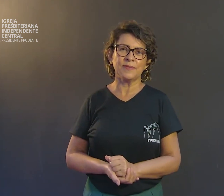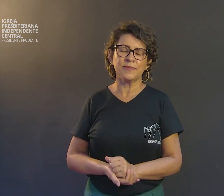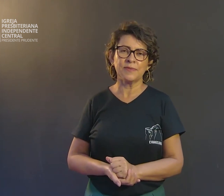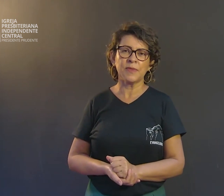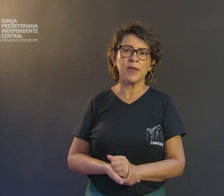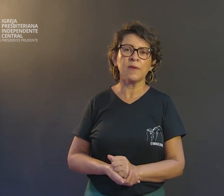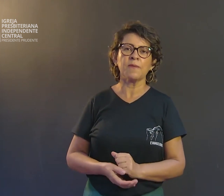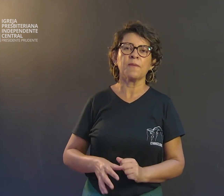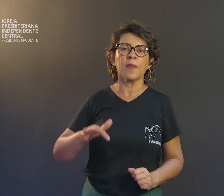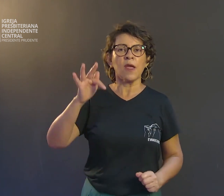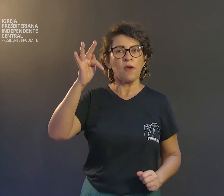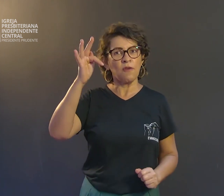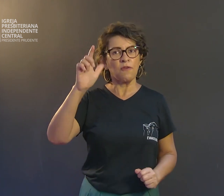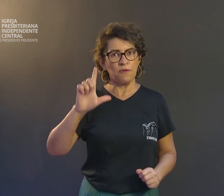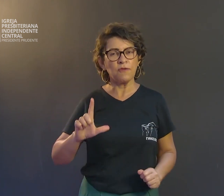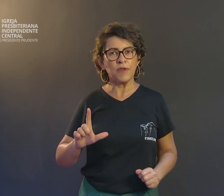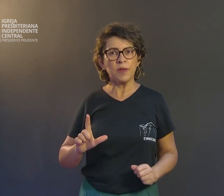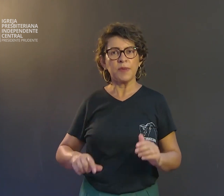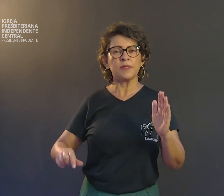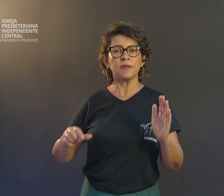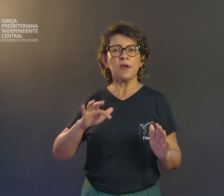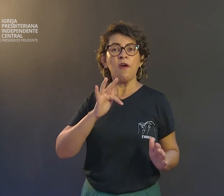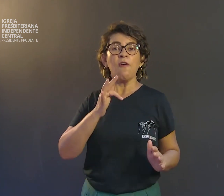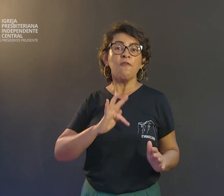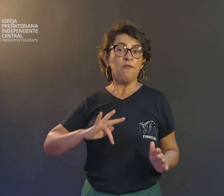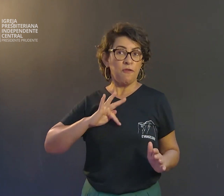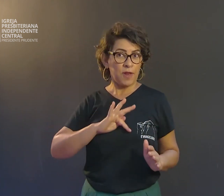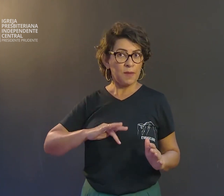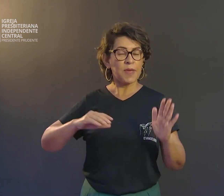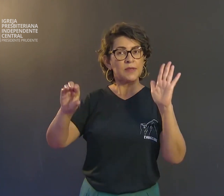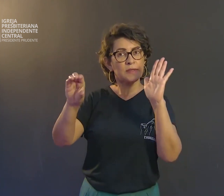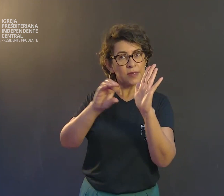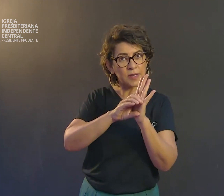Filipenses, capítulo 3, versos 20 e 21.